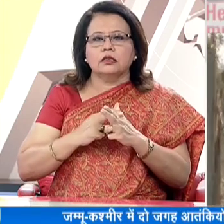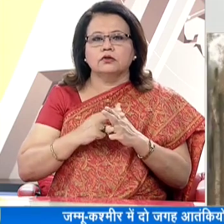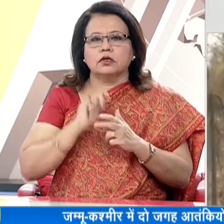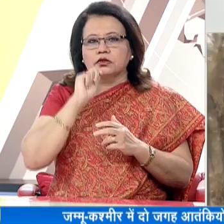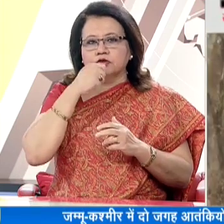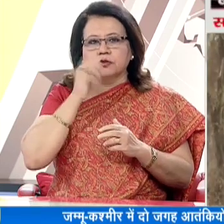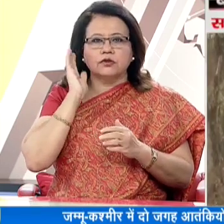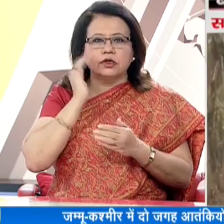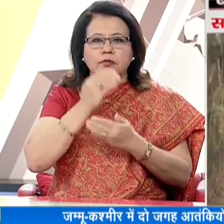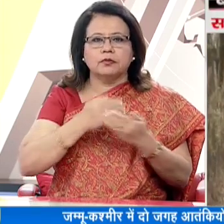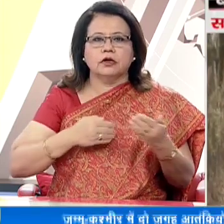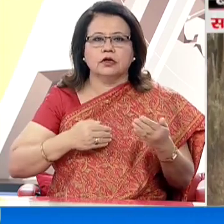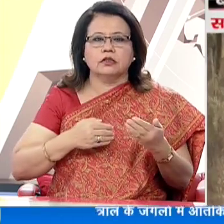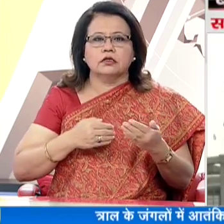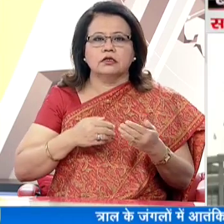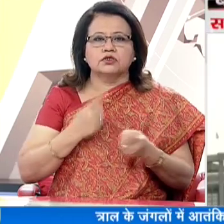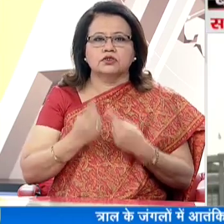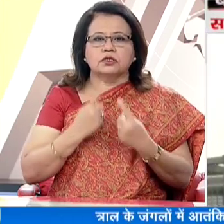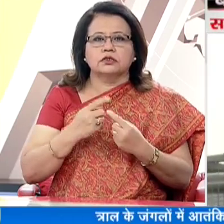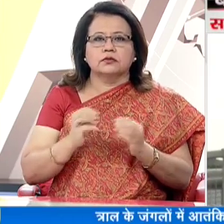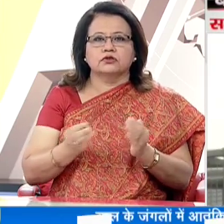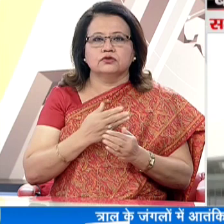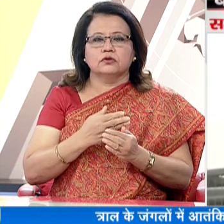की खबर के बाद सर्च ऑपरेशन चलाया गया।